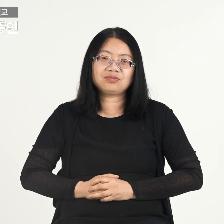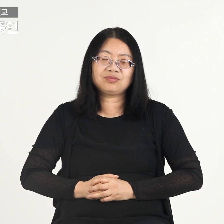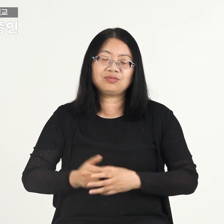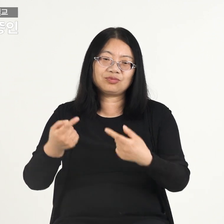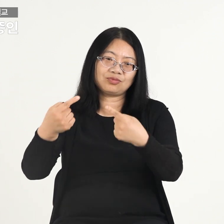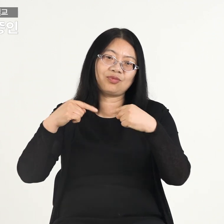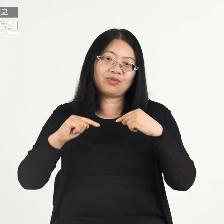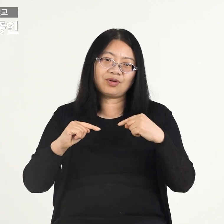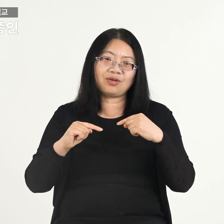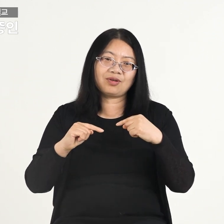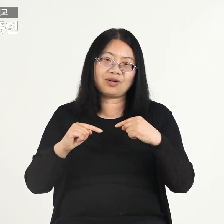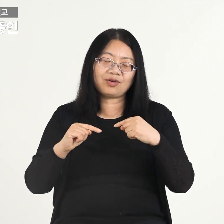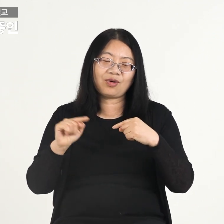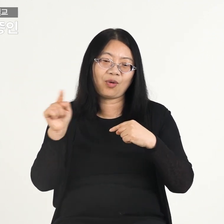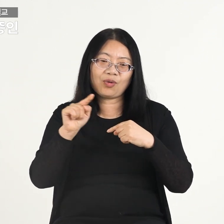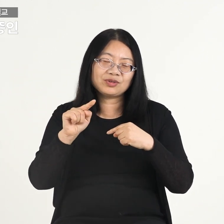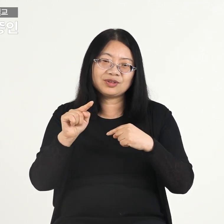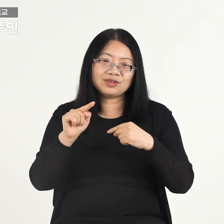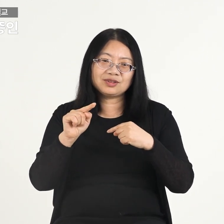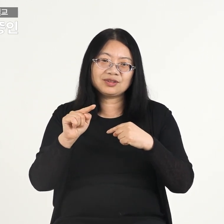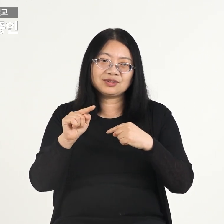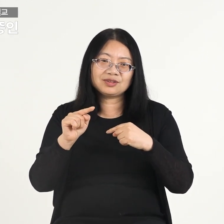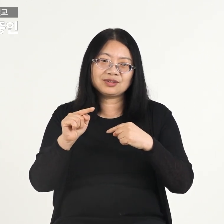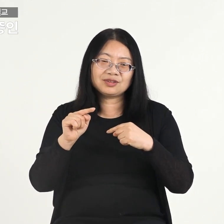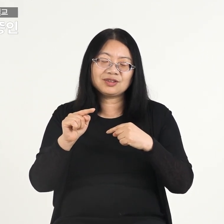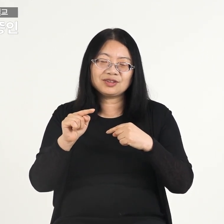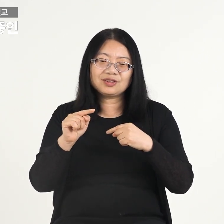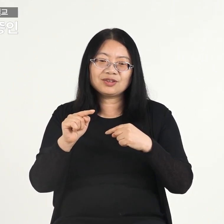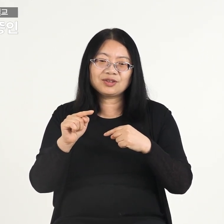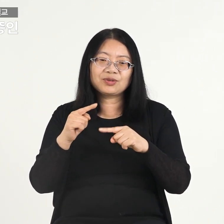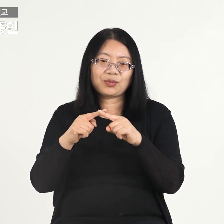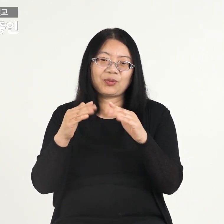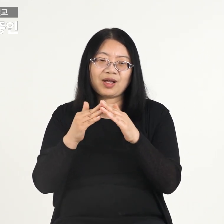들어온 어느 개척교회 목사님을 만났어요.